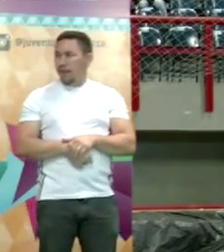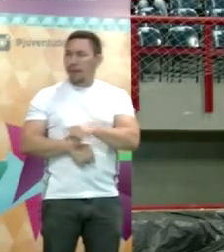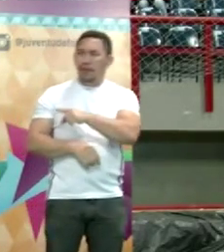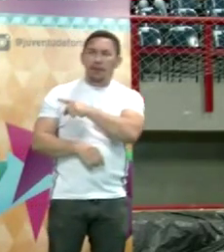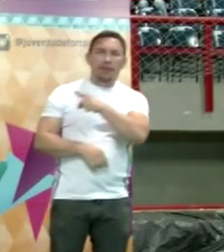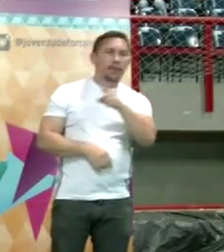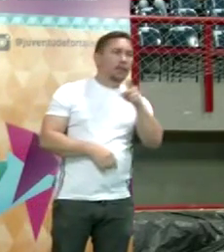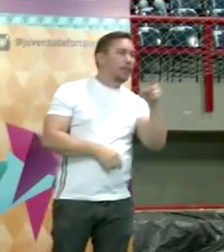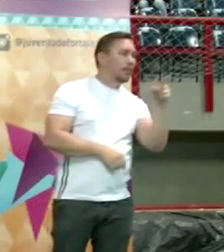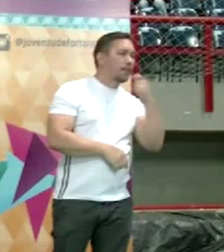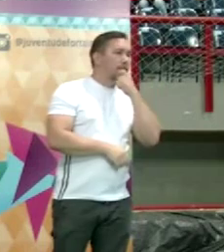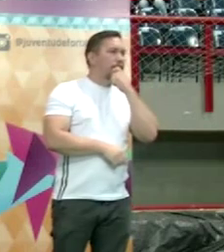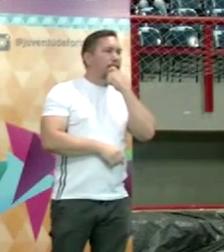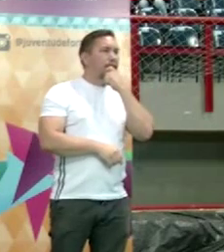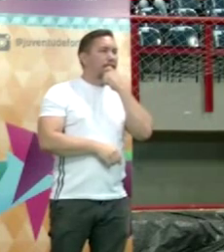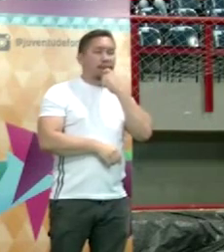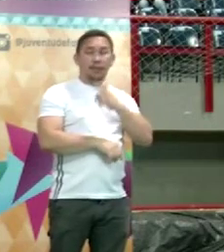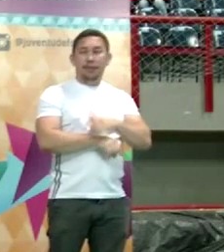nesse...